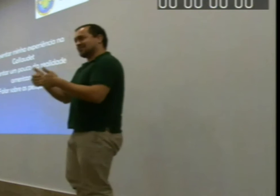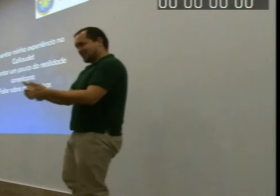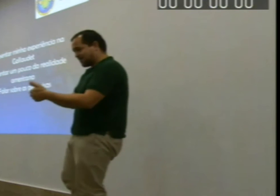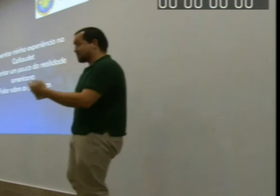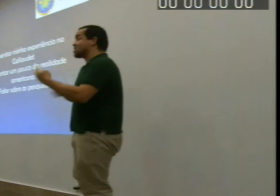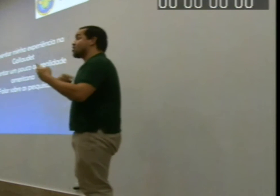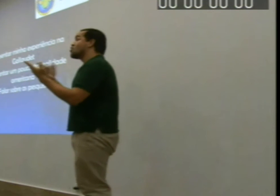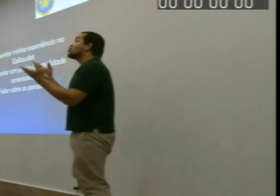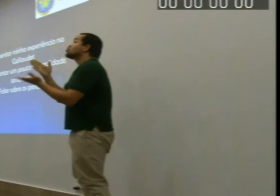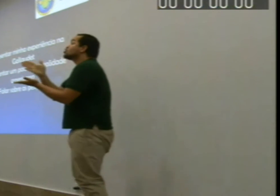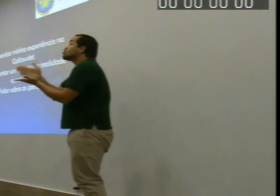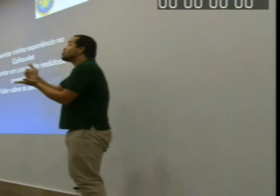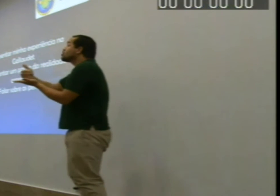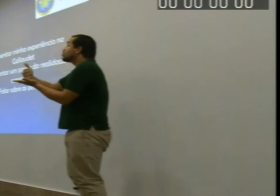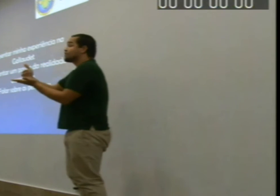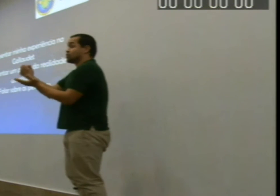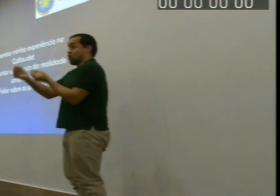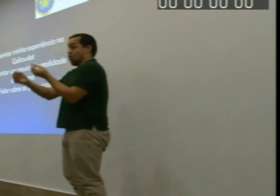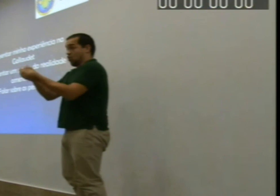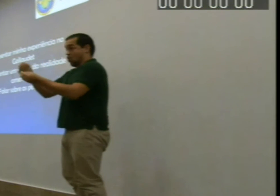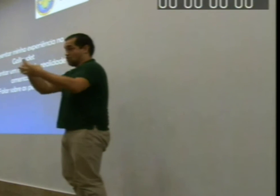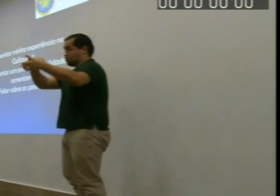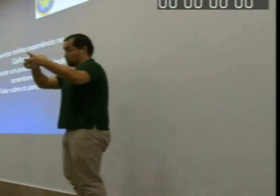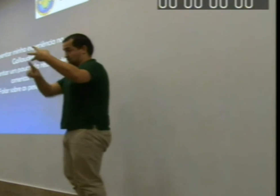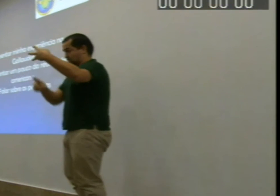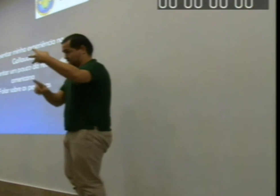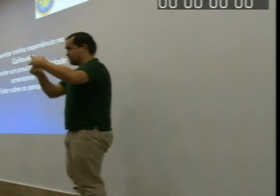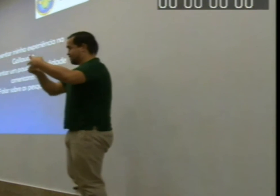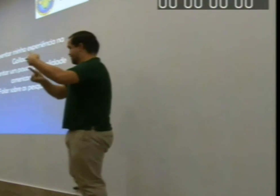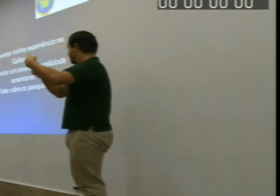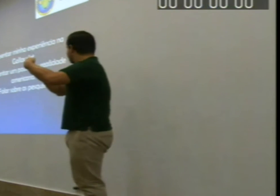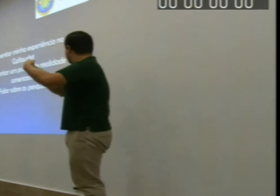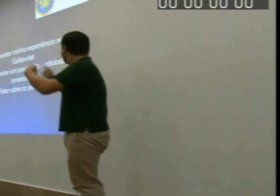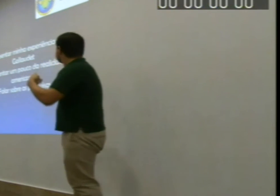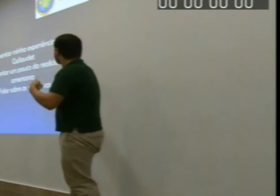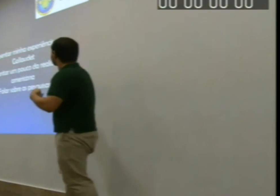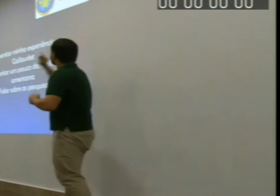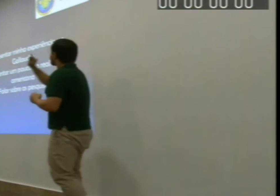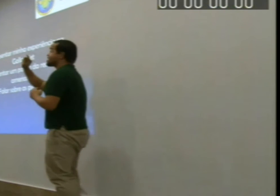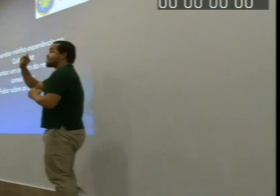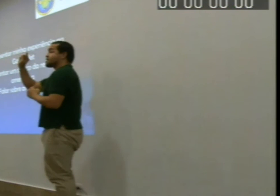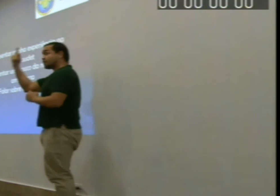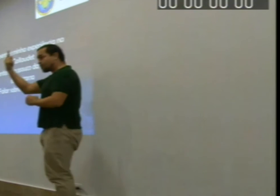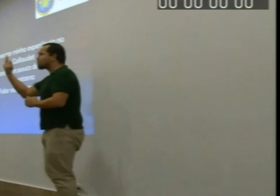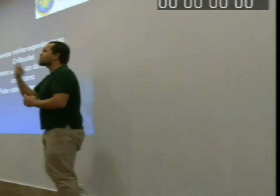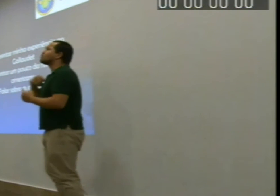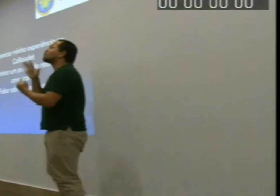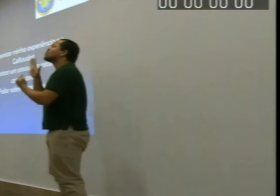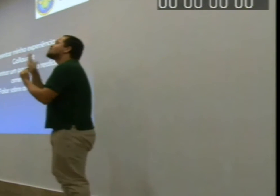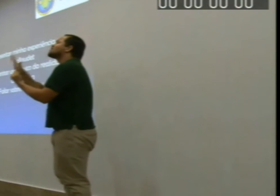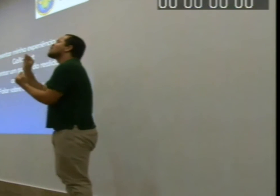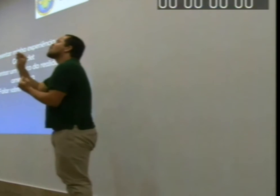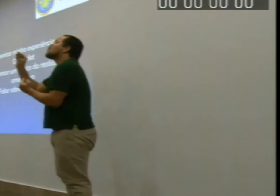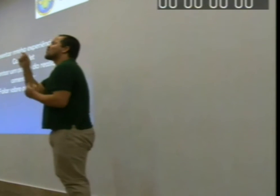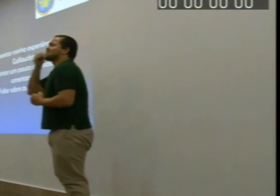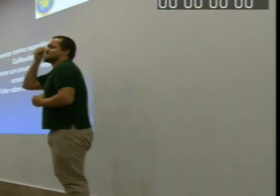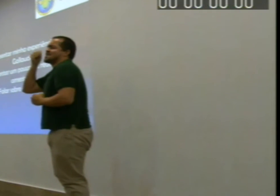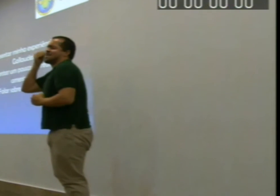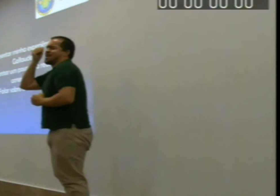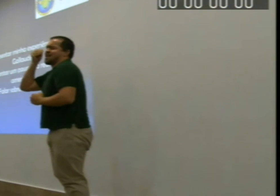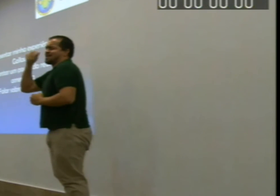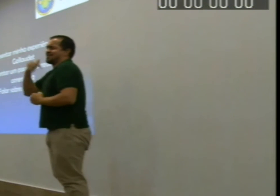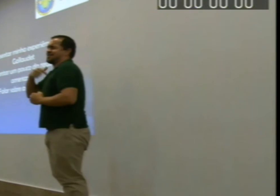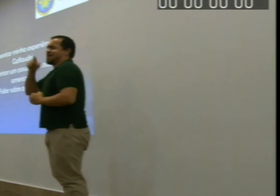detalhado do que eu experimentei lá eh nós vamos dividir em três momentos então primeiro momento é